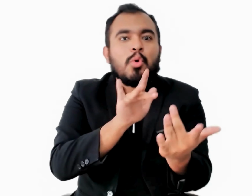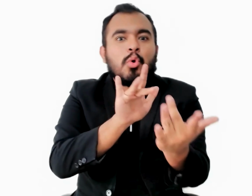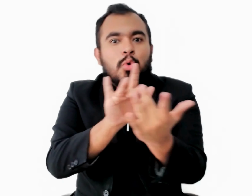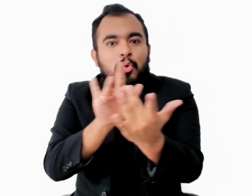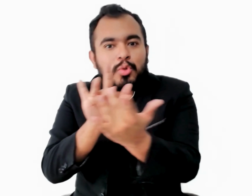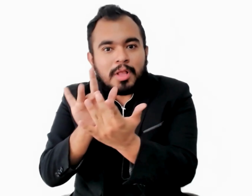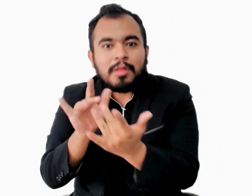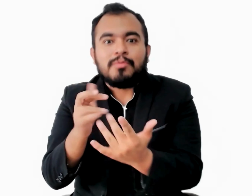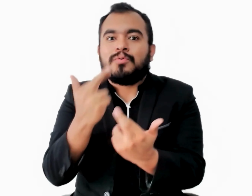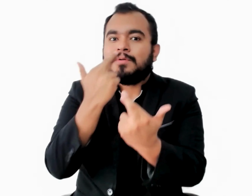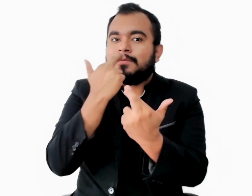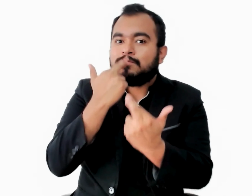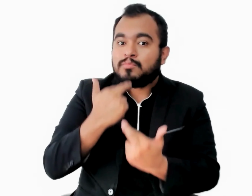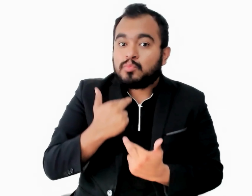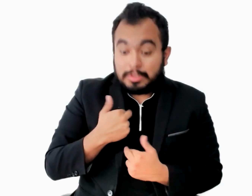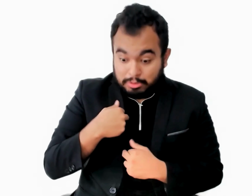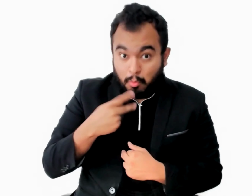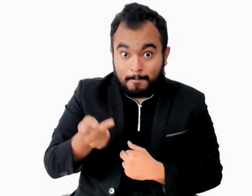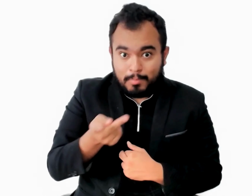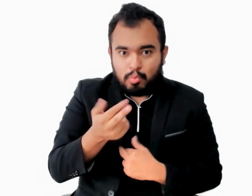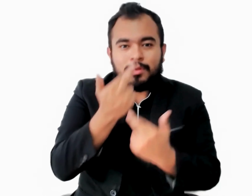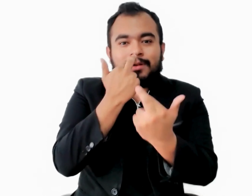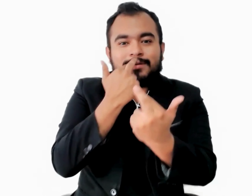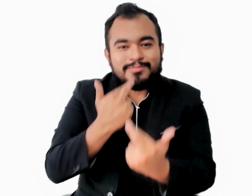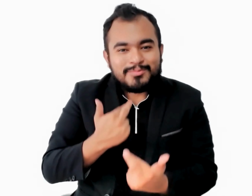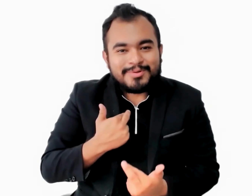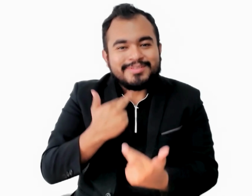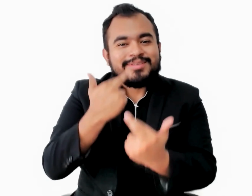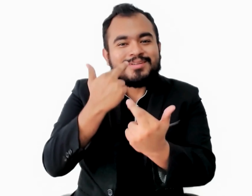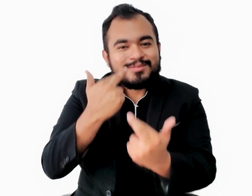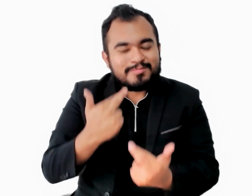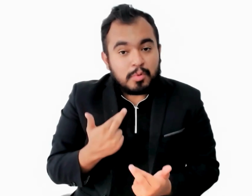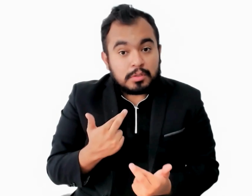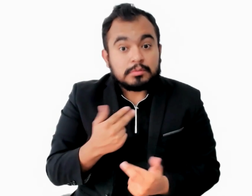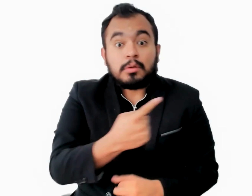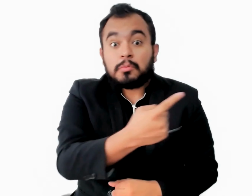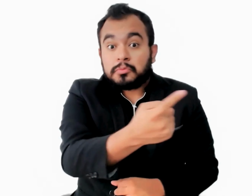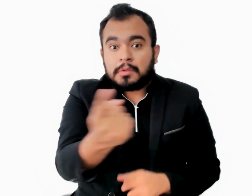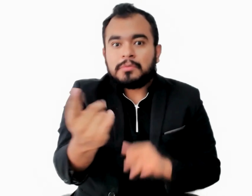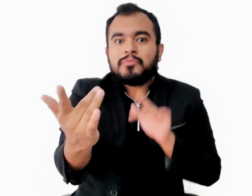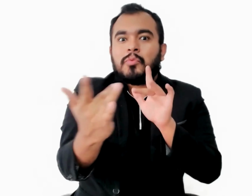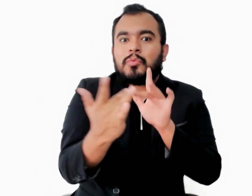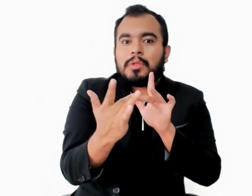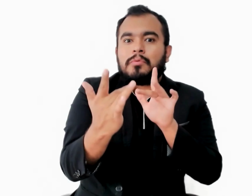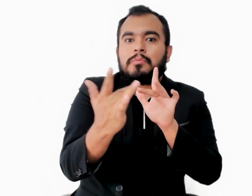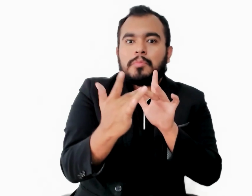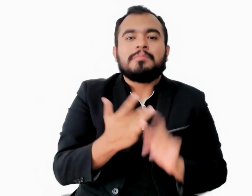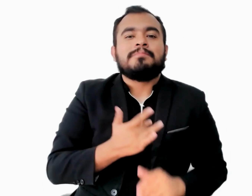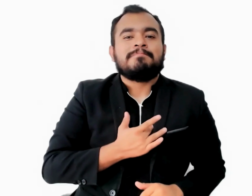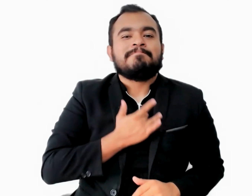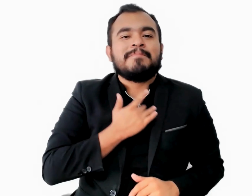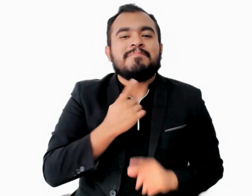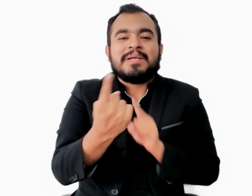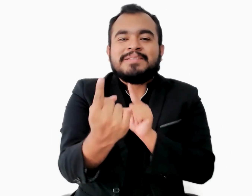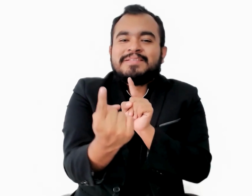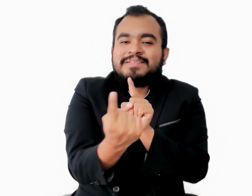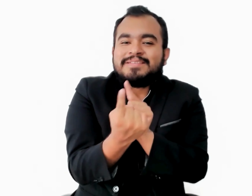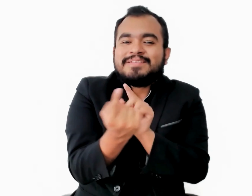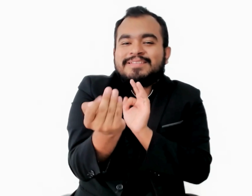nos manden respuestas a las preguntas que vamos haciendo y que estén en contacto con nosotros, así lo sentimos un poquito más cerquita. De